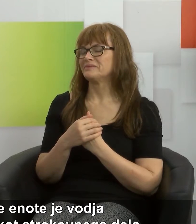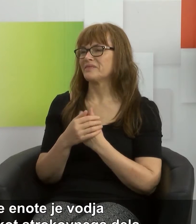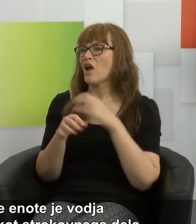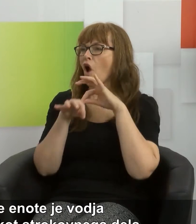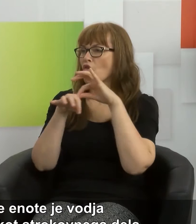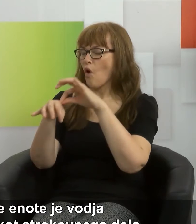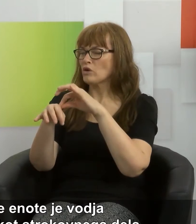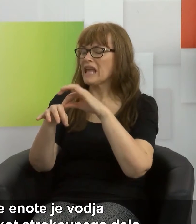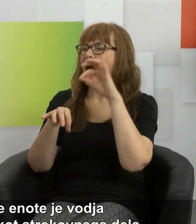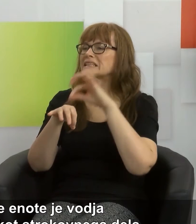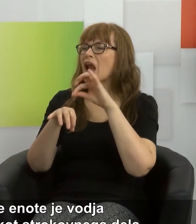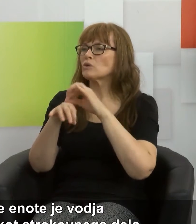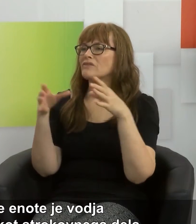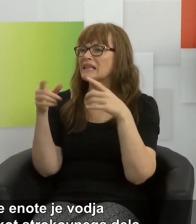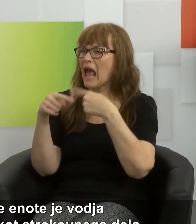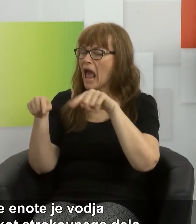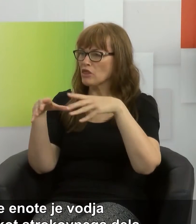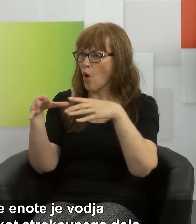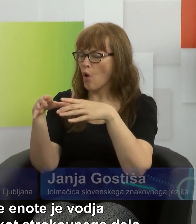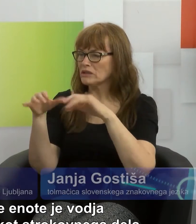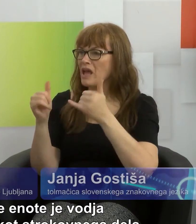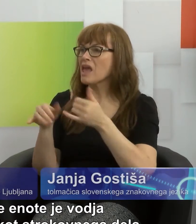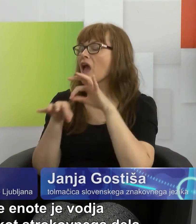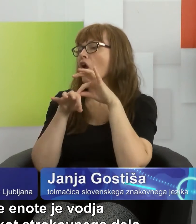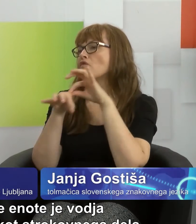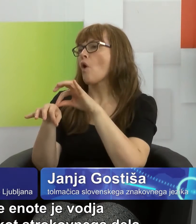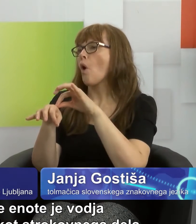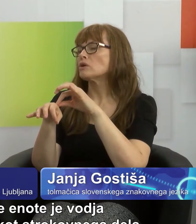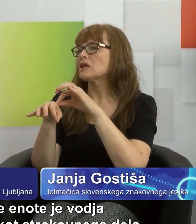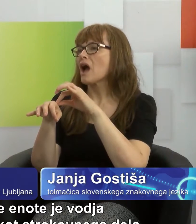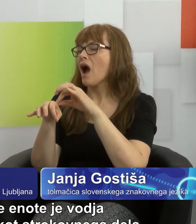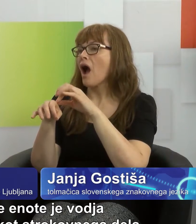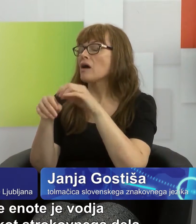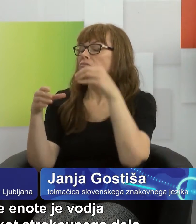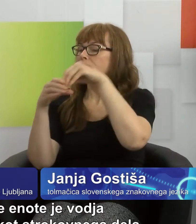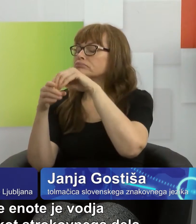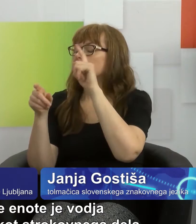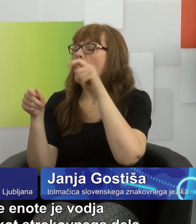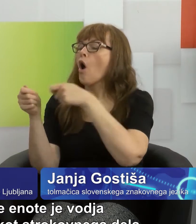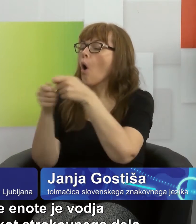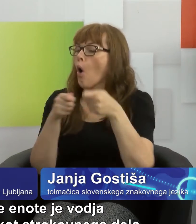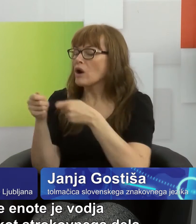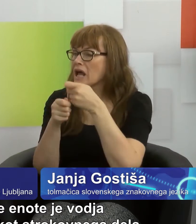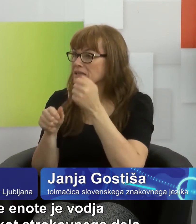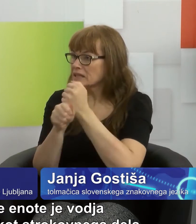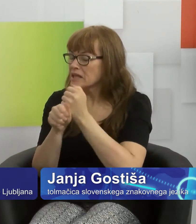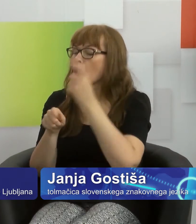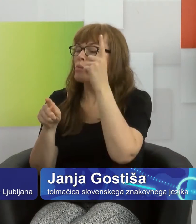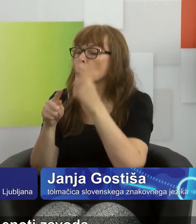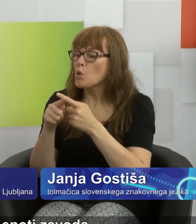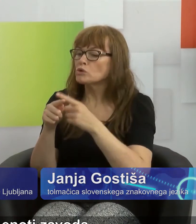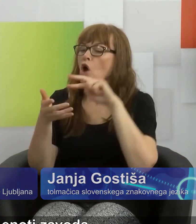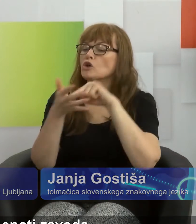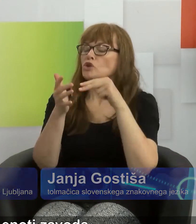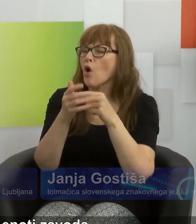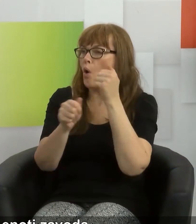Vodja zdravstvene enote je vodja tako organizacije dela kot strokovnega dela